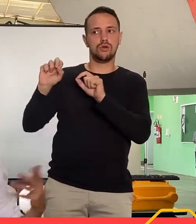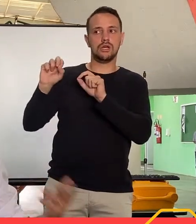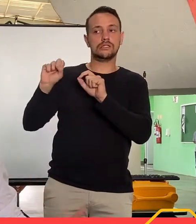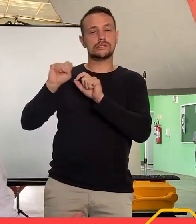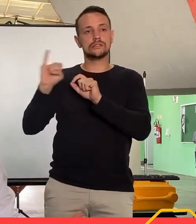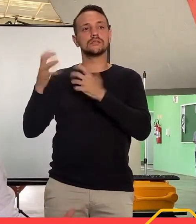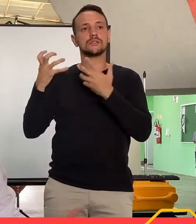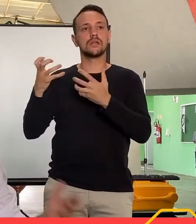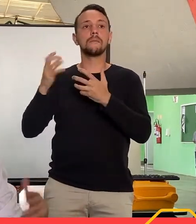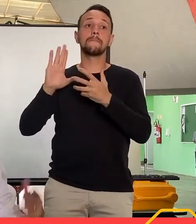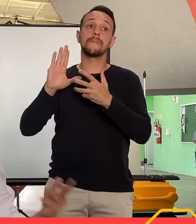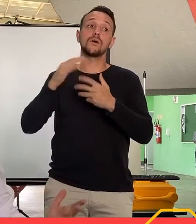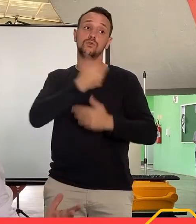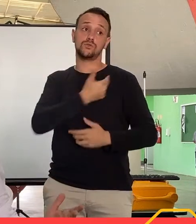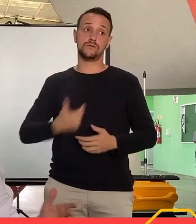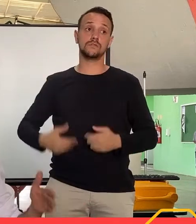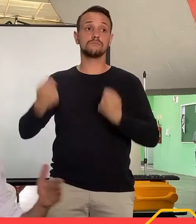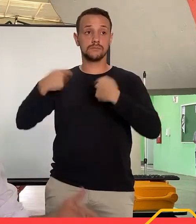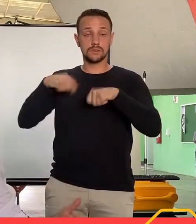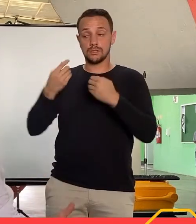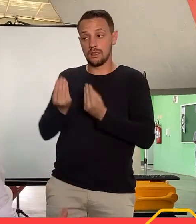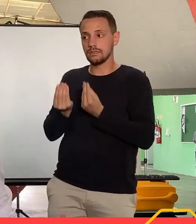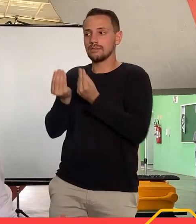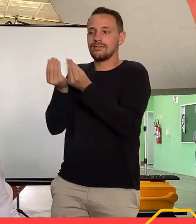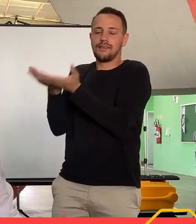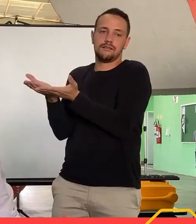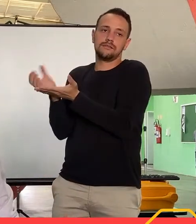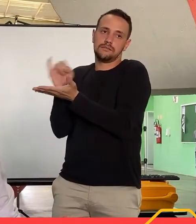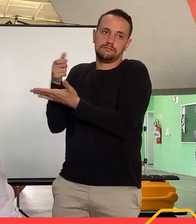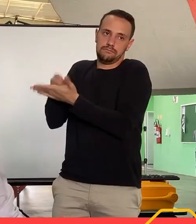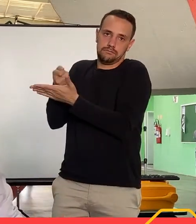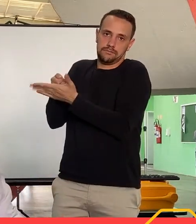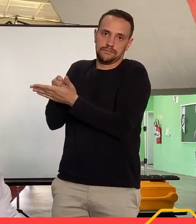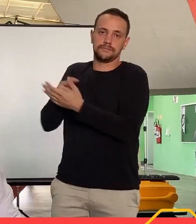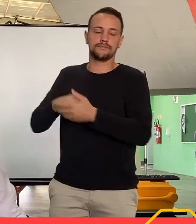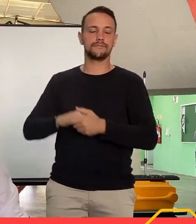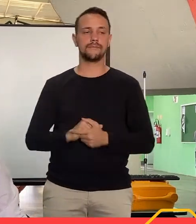a oferta compatível com a demanda facultativa, é obrigatória.